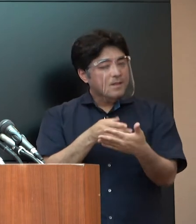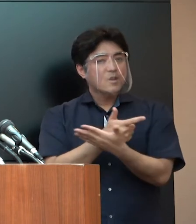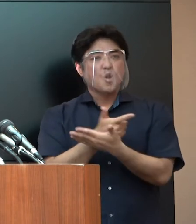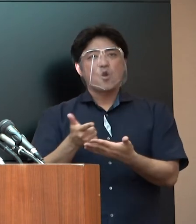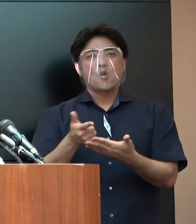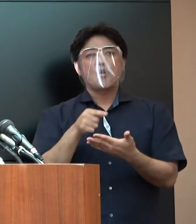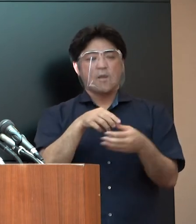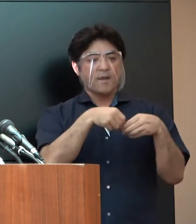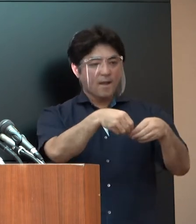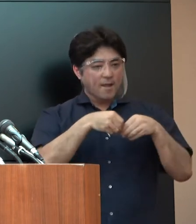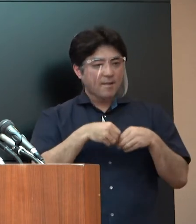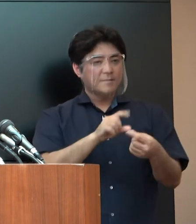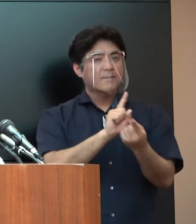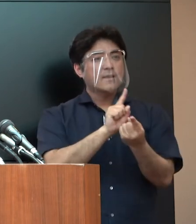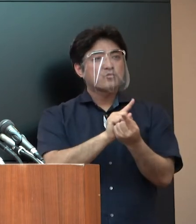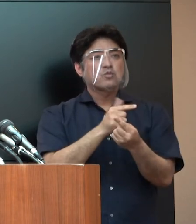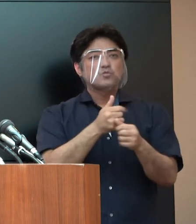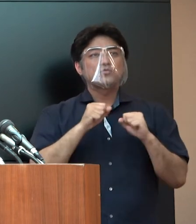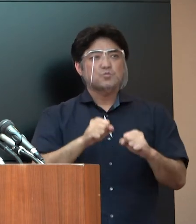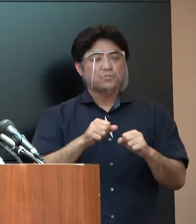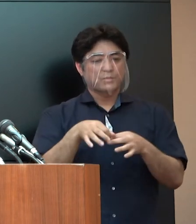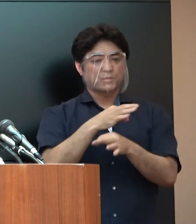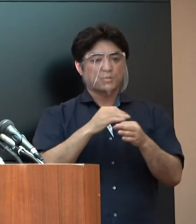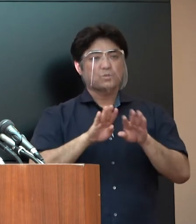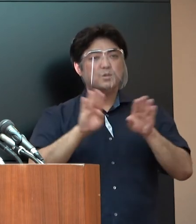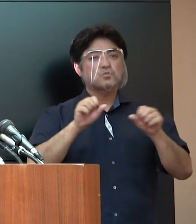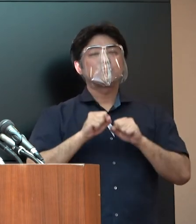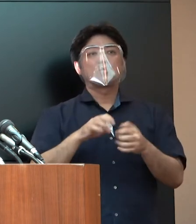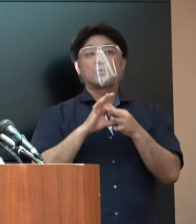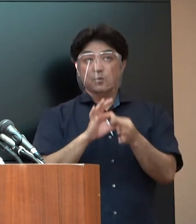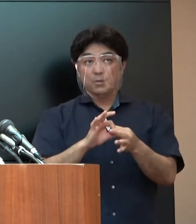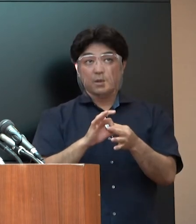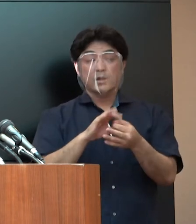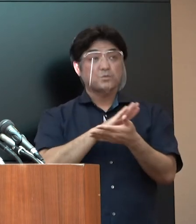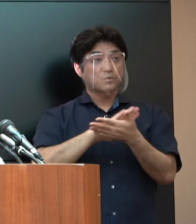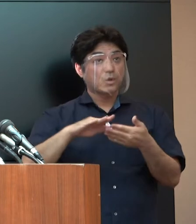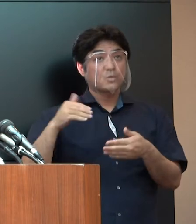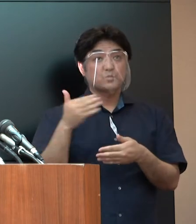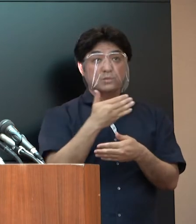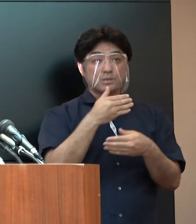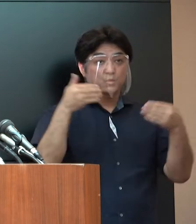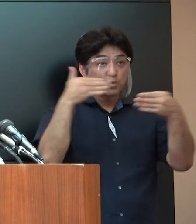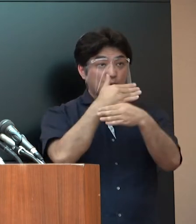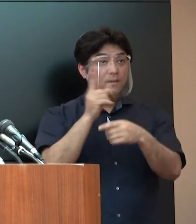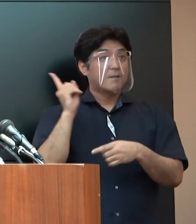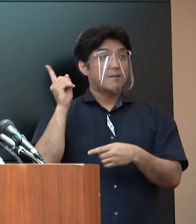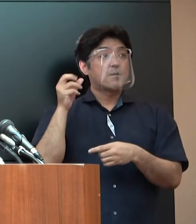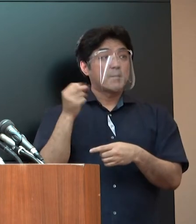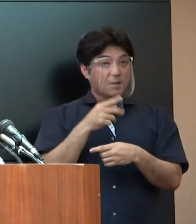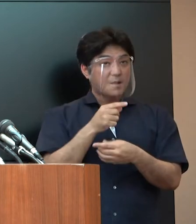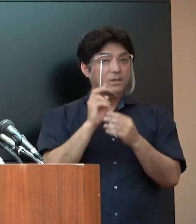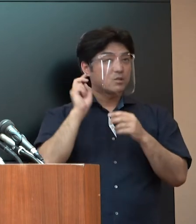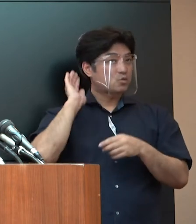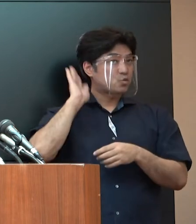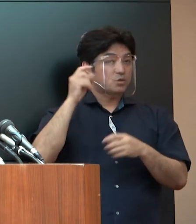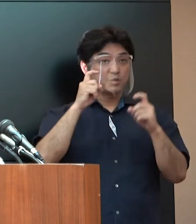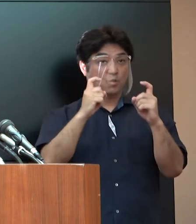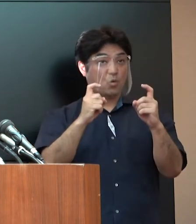を講じながら事業を継続することとしており、美ら海水族館や首里城公園も含まれます。な